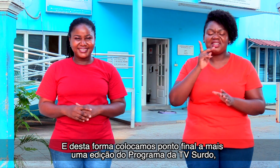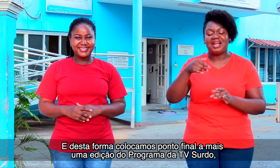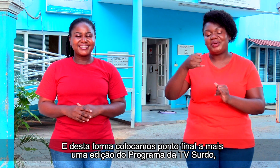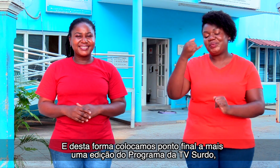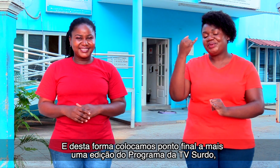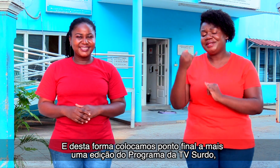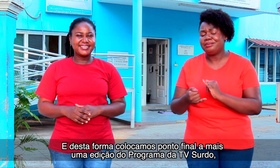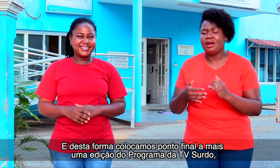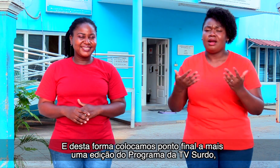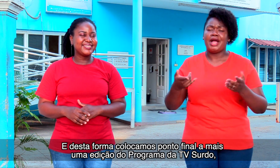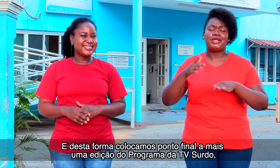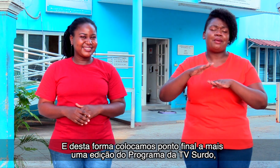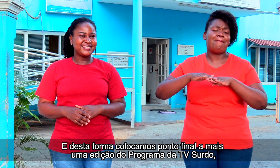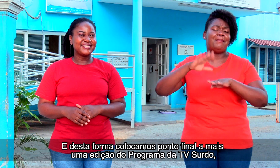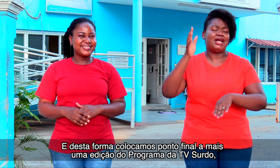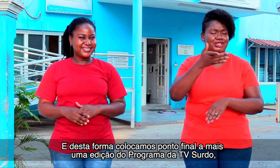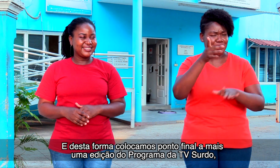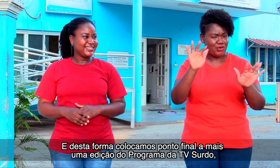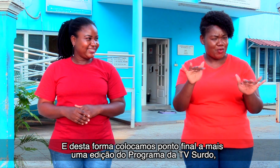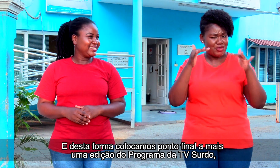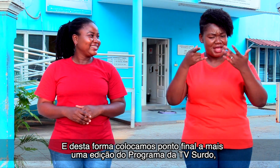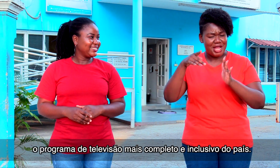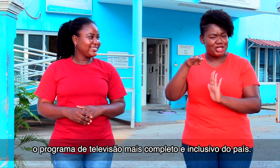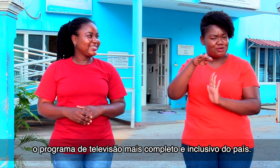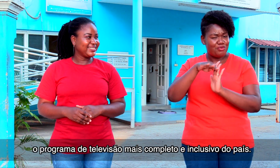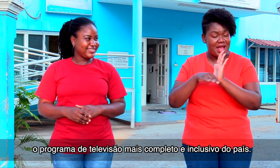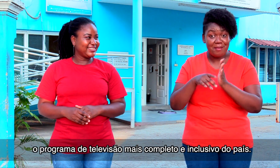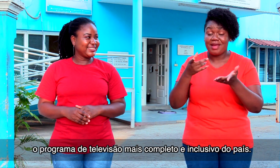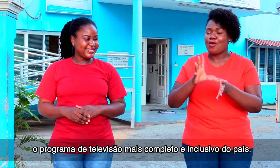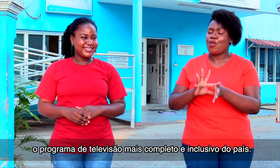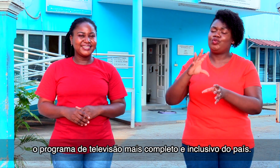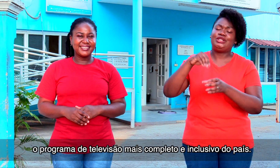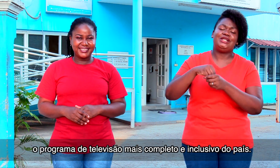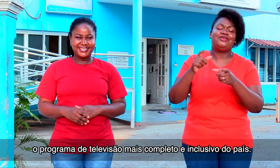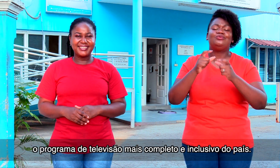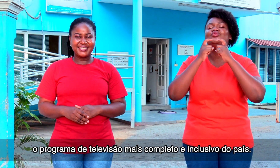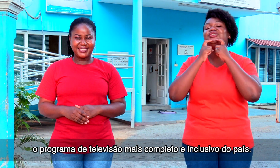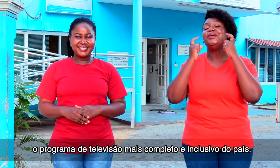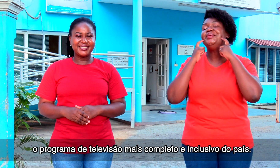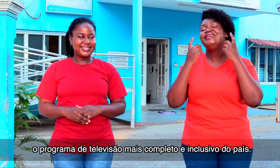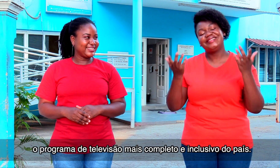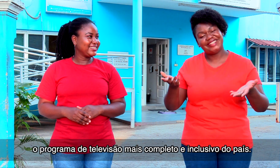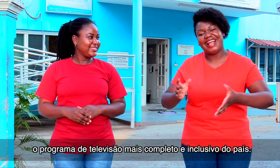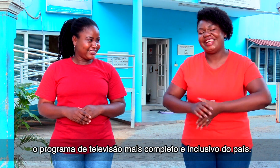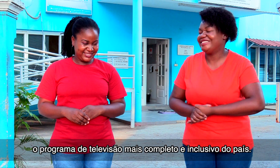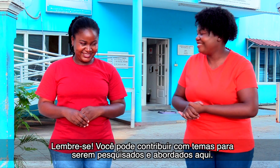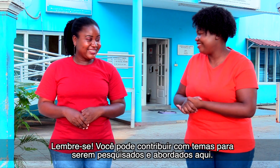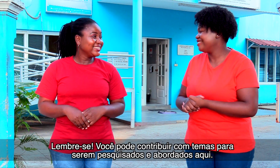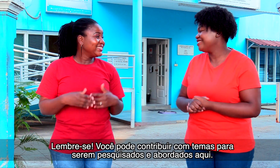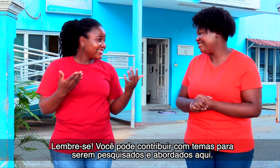ponto final em mais uma edição do programa da TV Surdo, o programa de televisão mais completo e inclusivo do